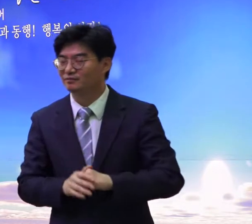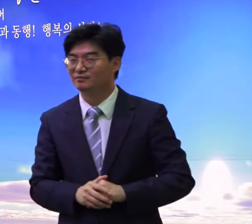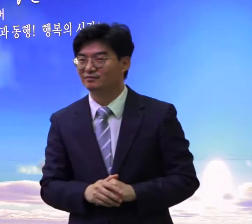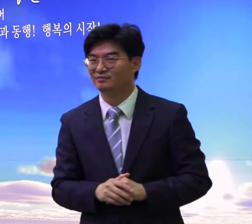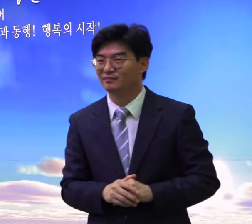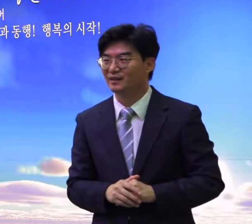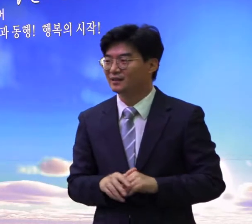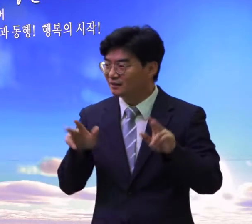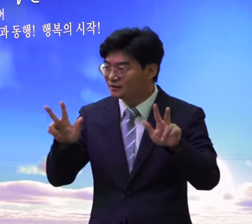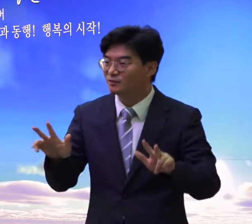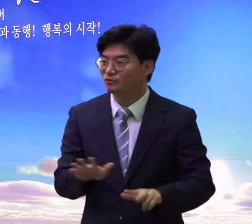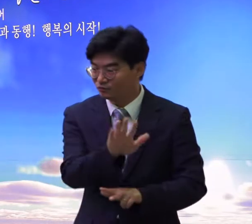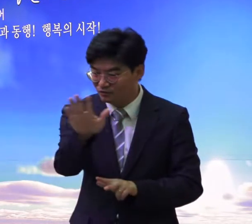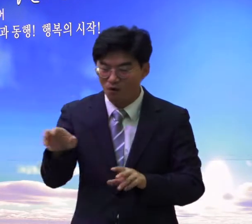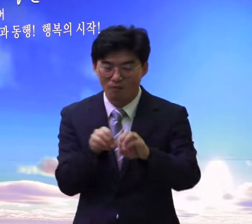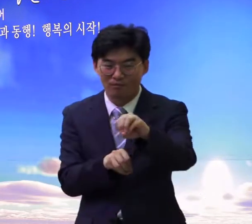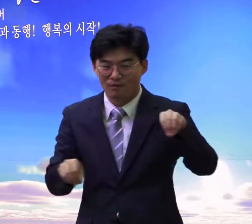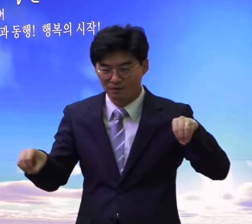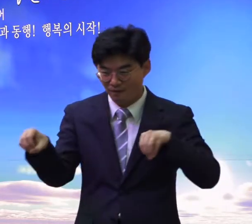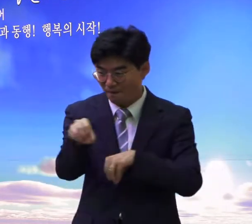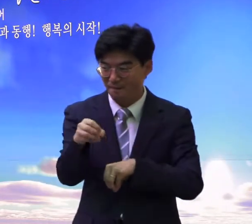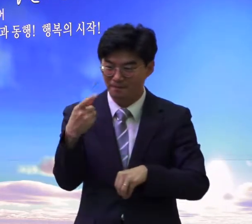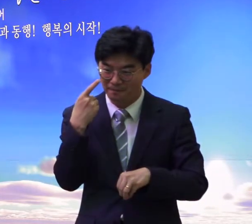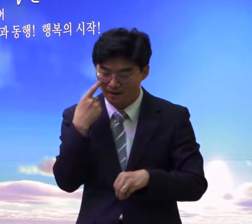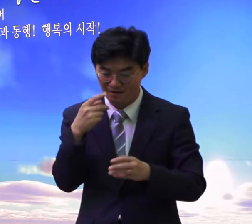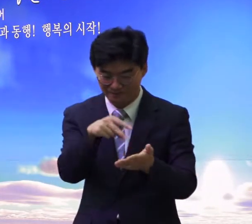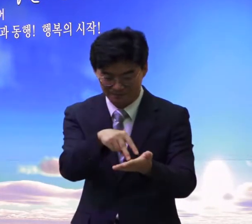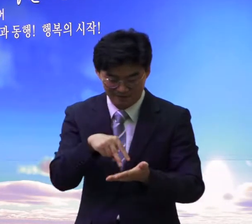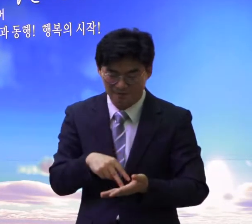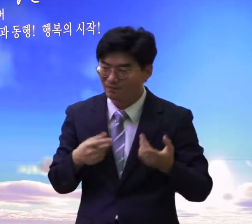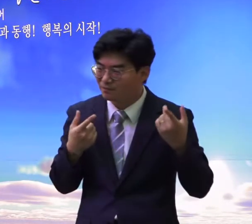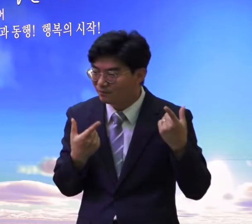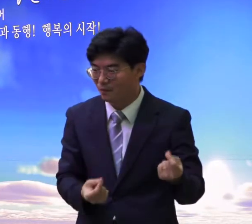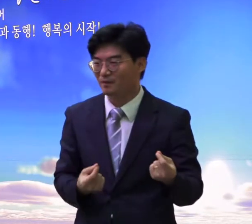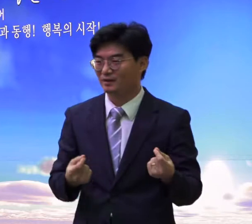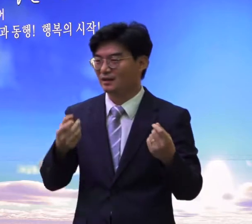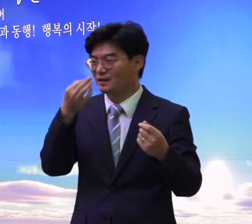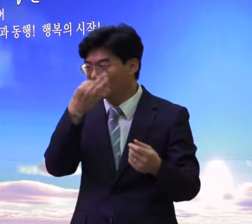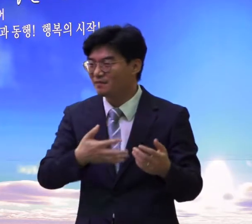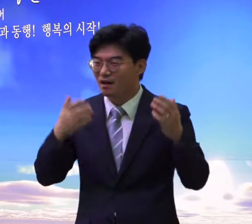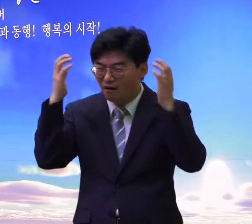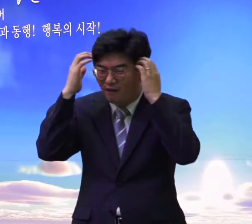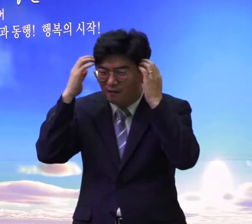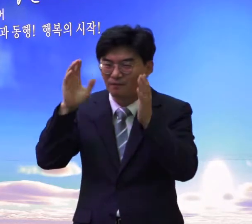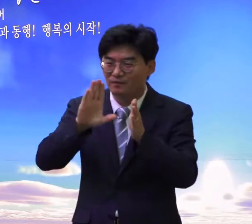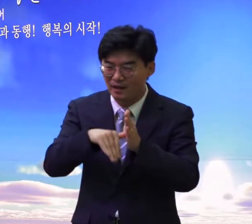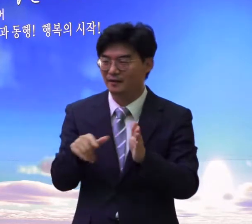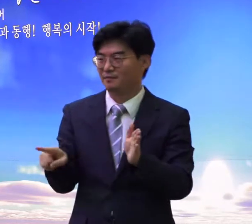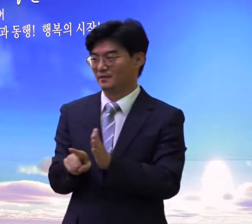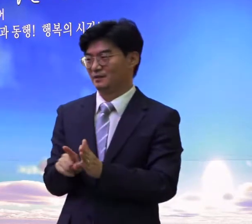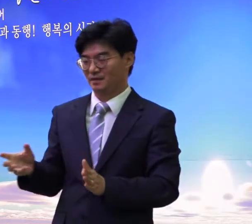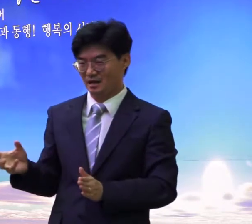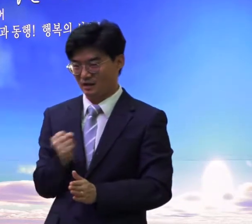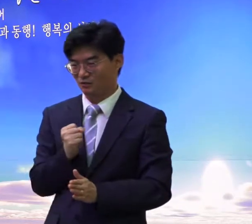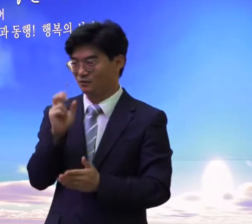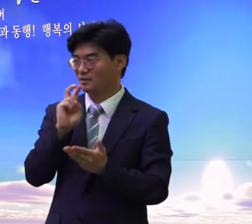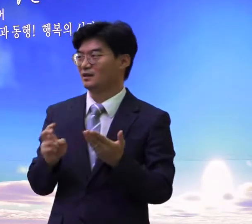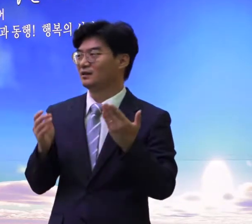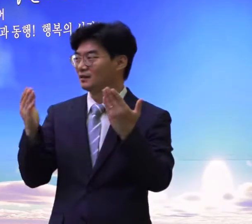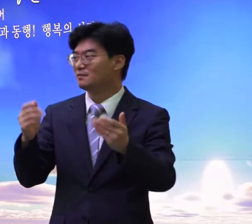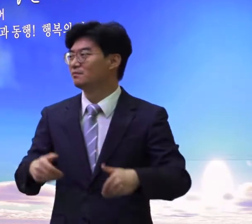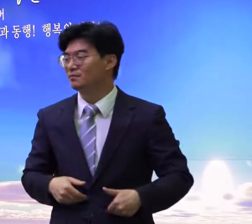여러분도 그런 신앙의 성장을 경험하게 되기를 간절히 소망합니다. 그런데 여러분, 오늘 이 시대에 신앙생활하고 있는